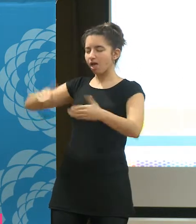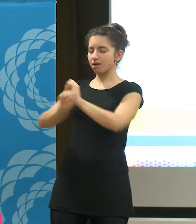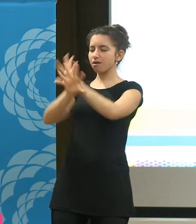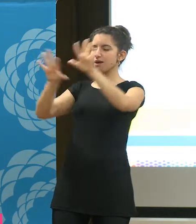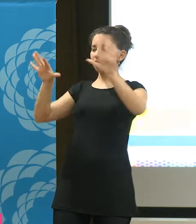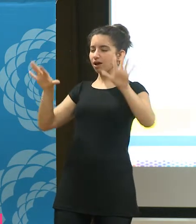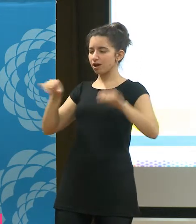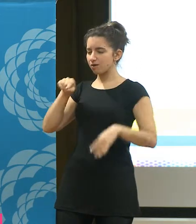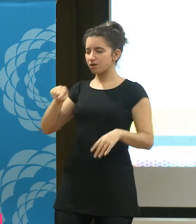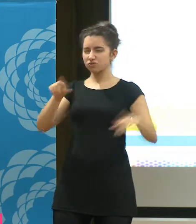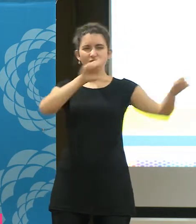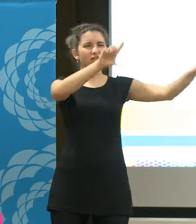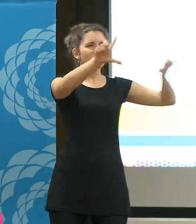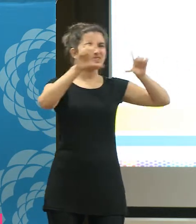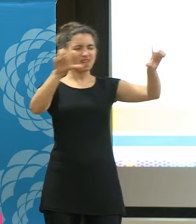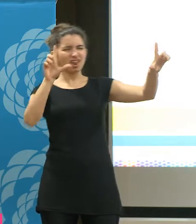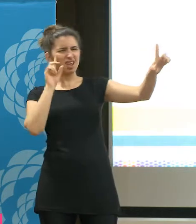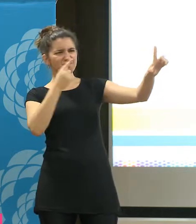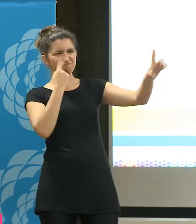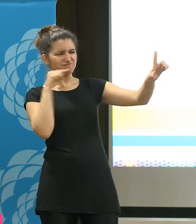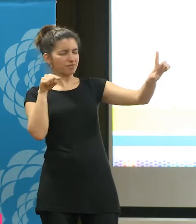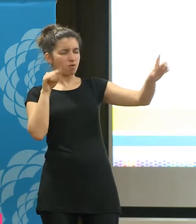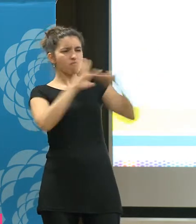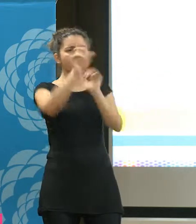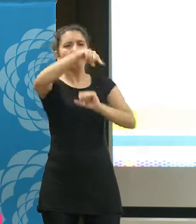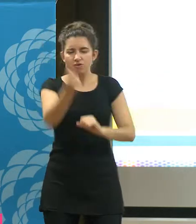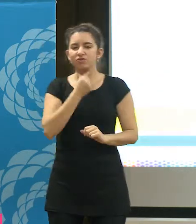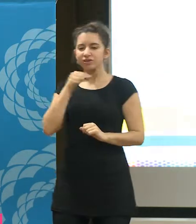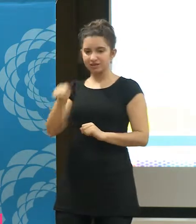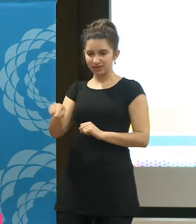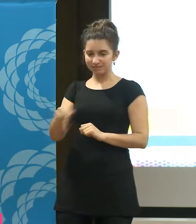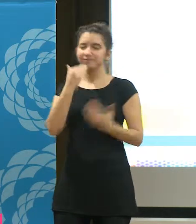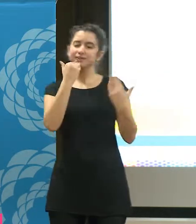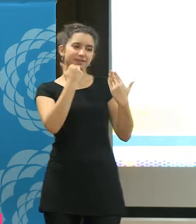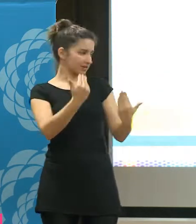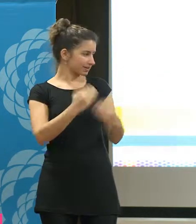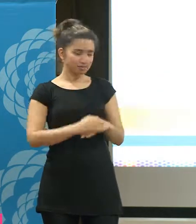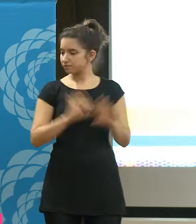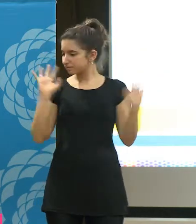consumo de lo que hay no ha agotado la capacidad de querer otra cosa. Muchas gracias.